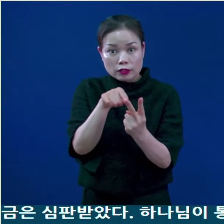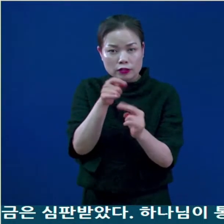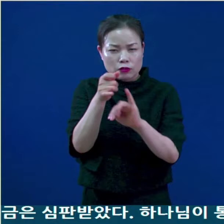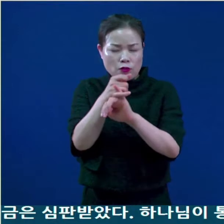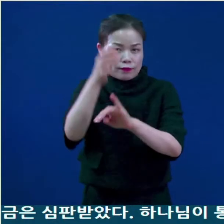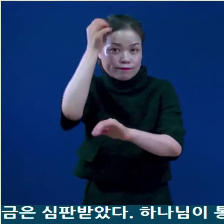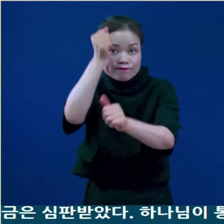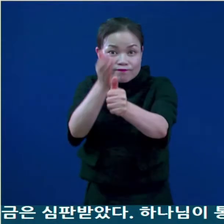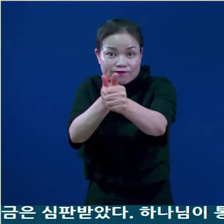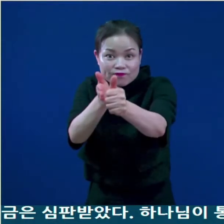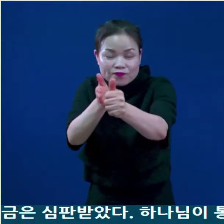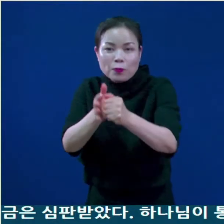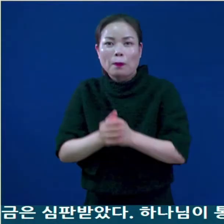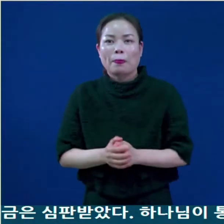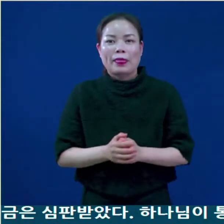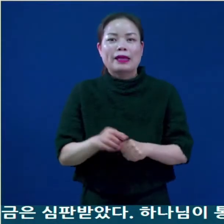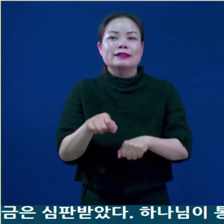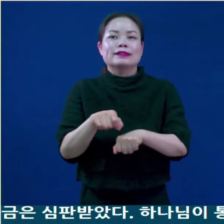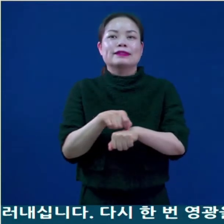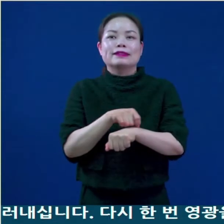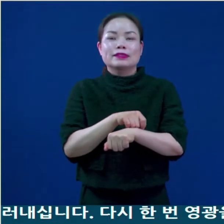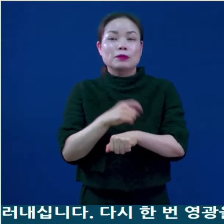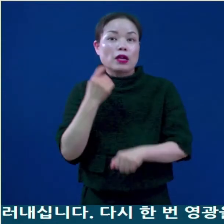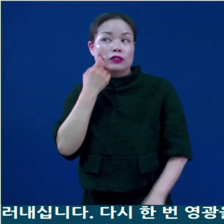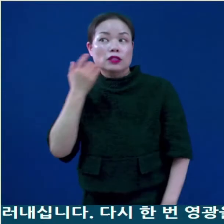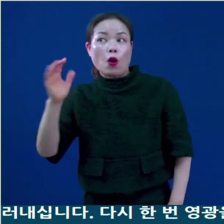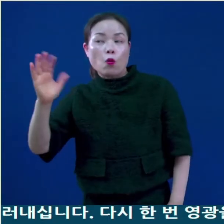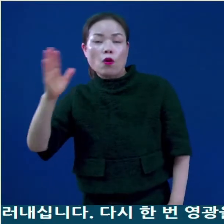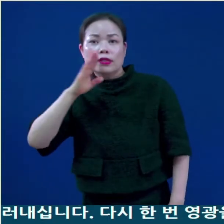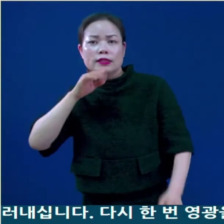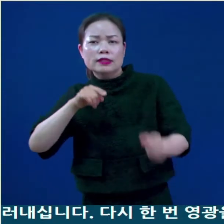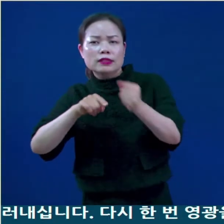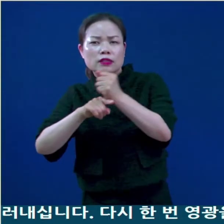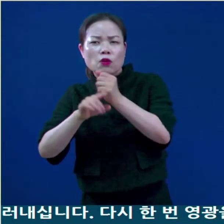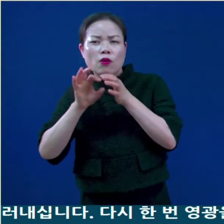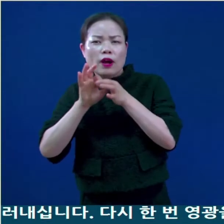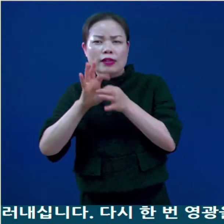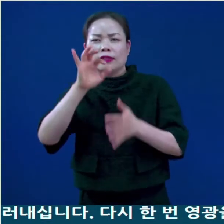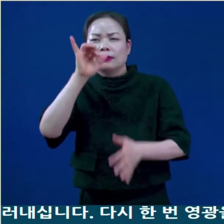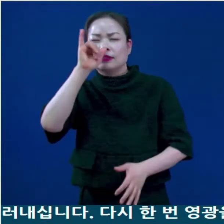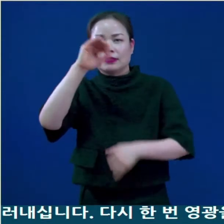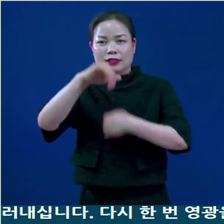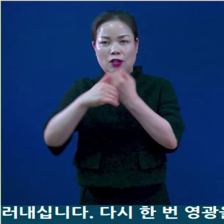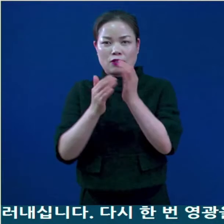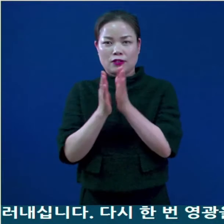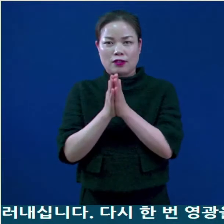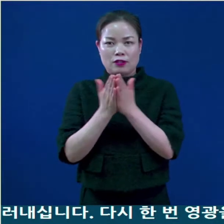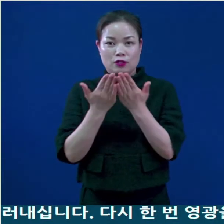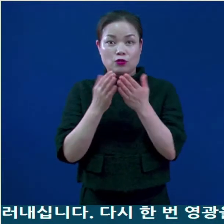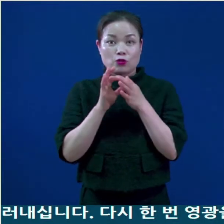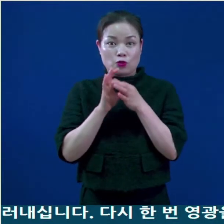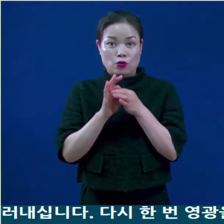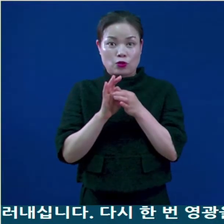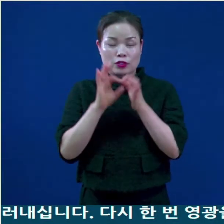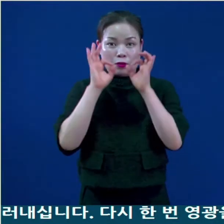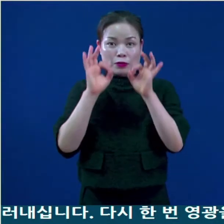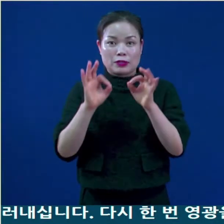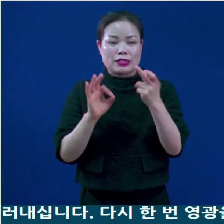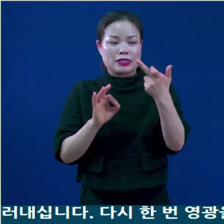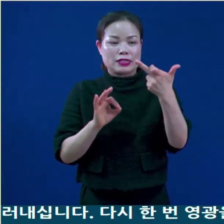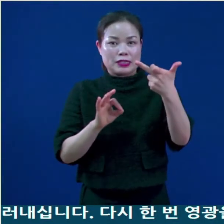꼭 기억하십시다. 특별히 영광이 진리와 관련이 있다는 것을 이제 성경을 통해서 볼 겁니다.